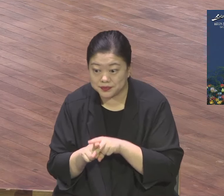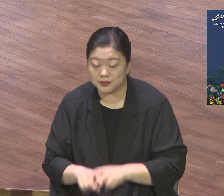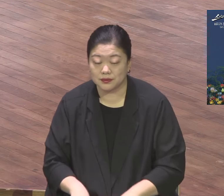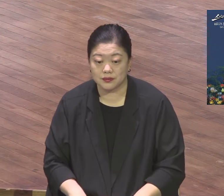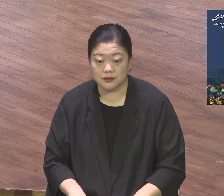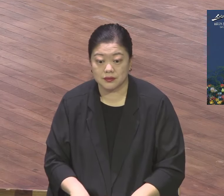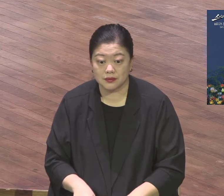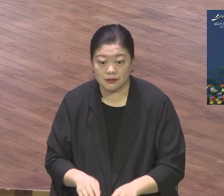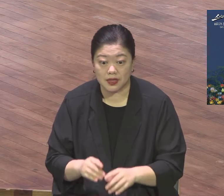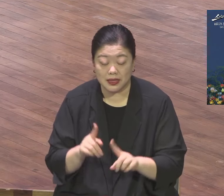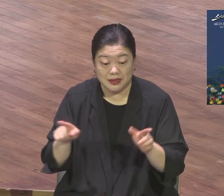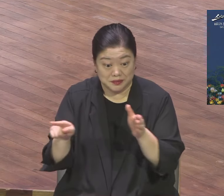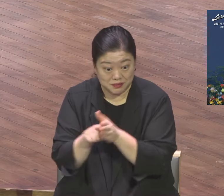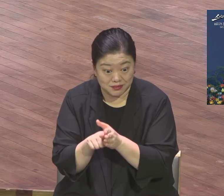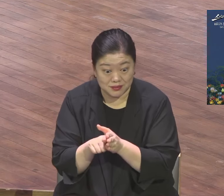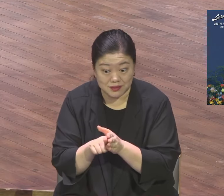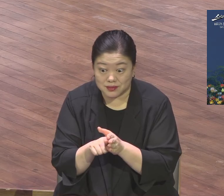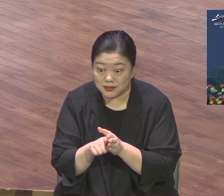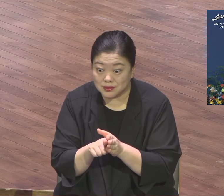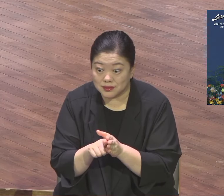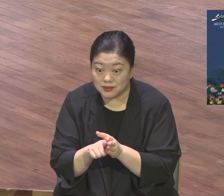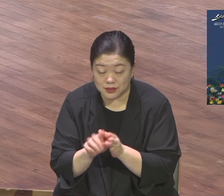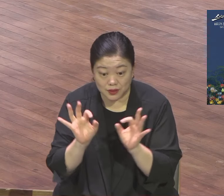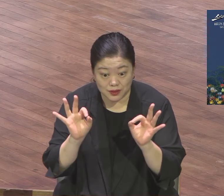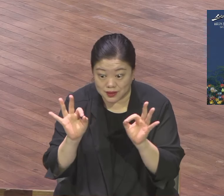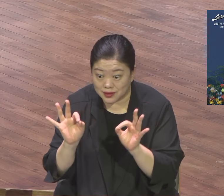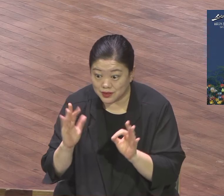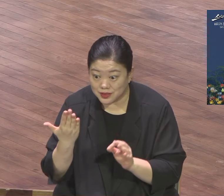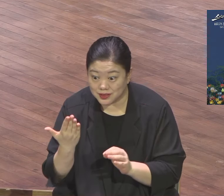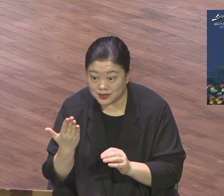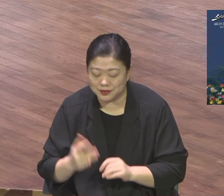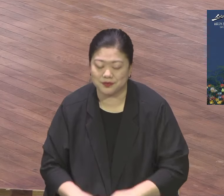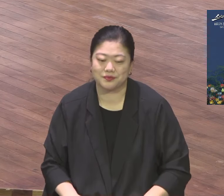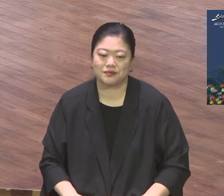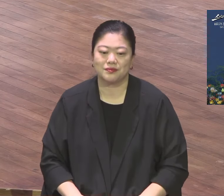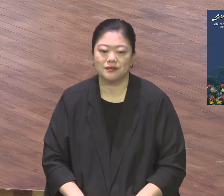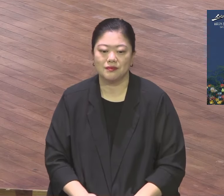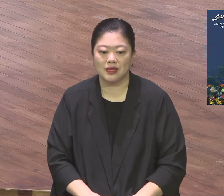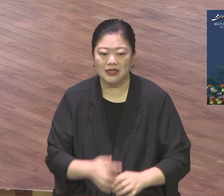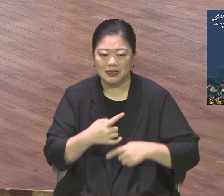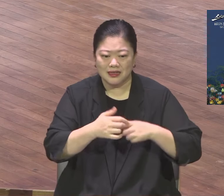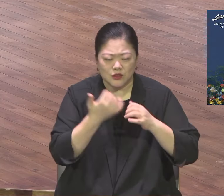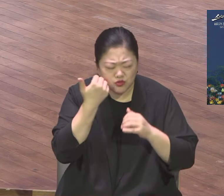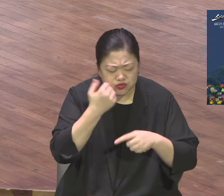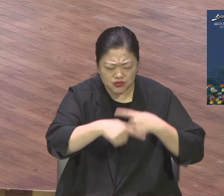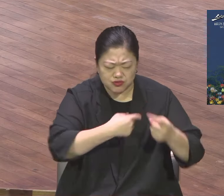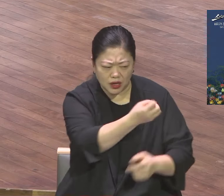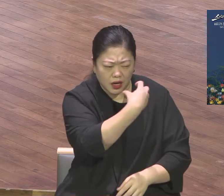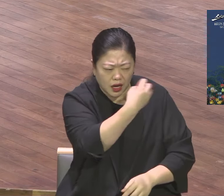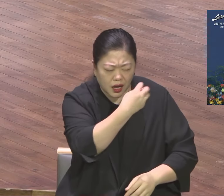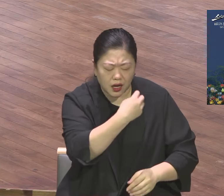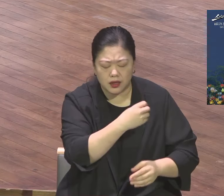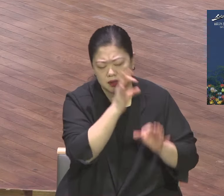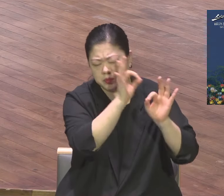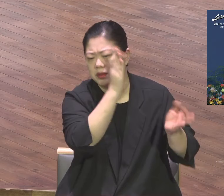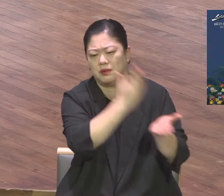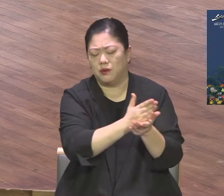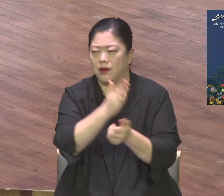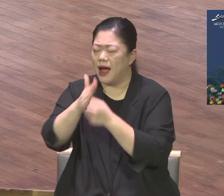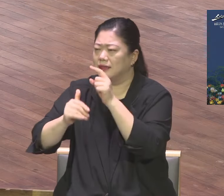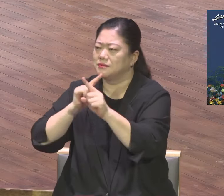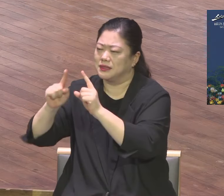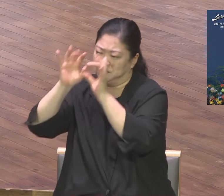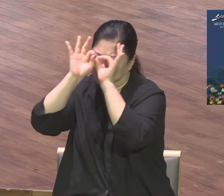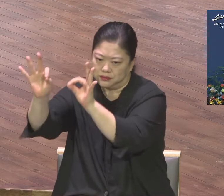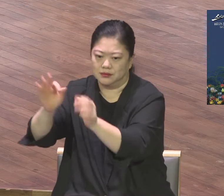언약 잡으시기 바랍니다. 잡으세요. 하나님의 말씀 잡으세요. 사람 말 듣지 말고 하나님의 말씀 잡으시라.